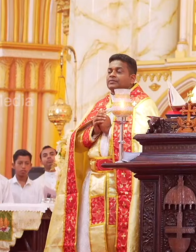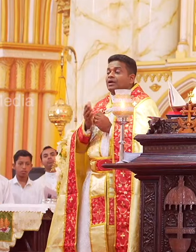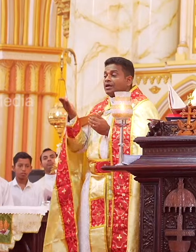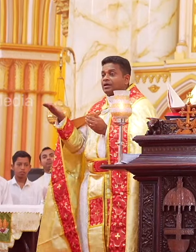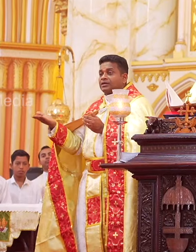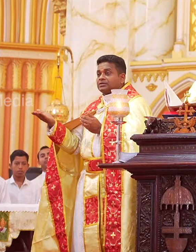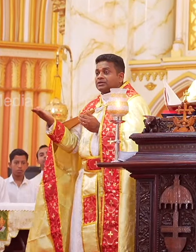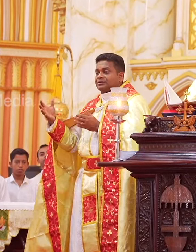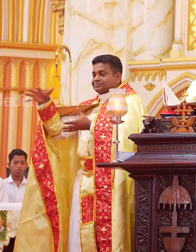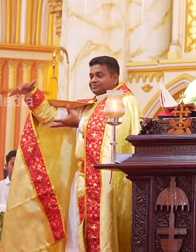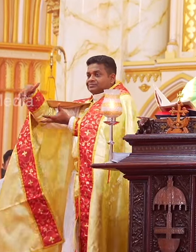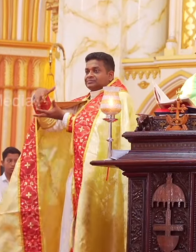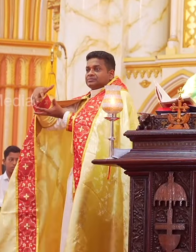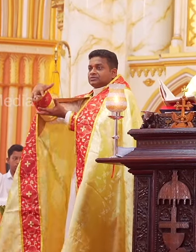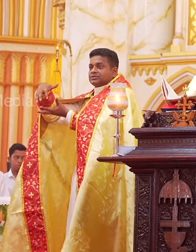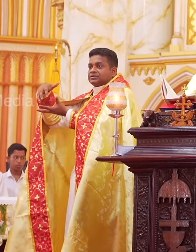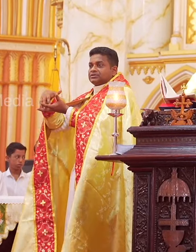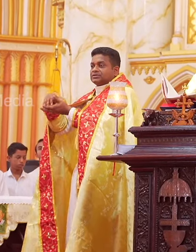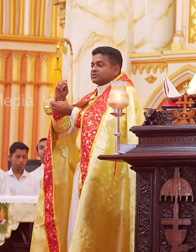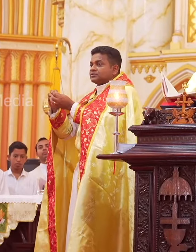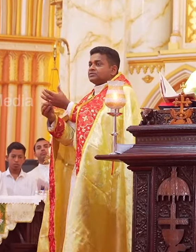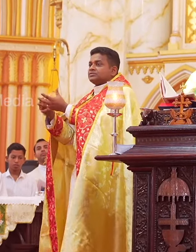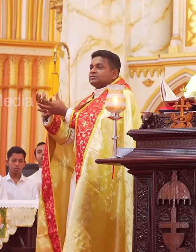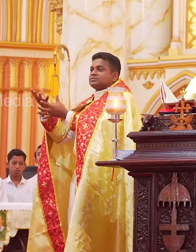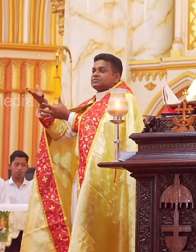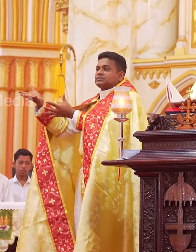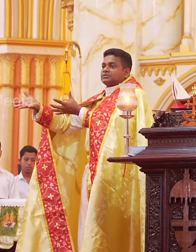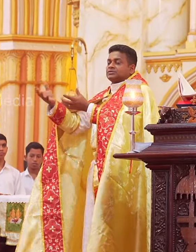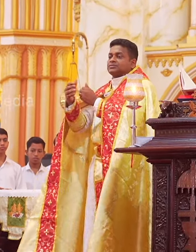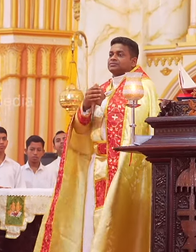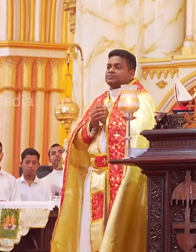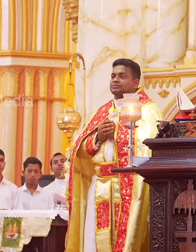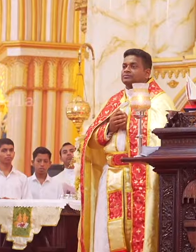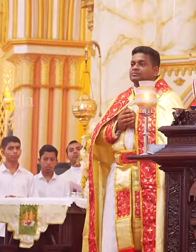അത്തരം കമ്പുകൾ ശേഖരിച്ച് തീയിലിട്ട് കത്തിച്ചു കളയും.